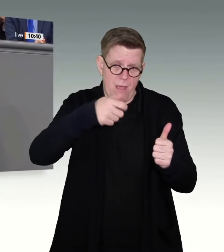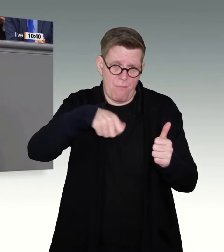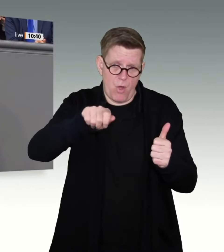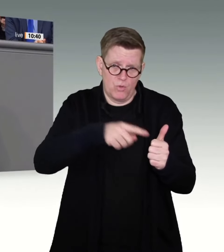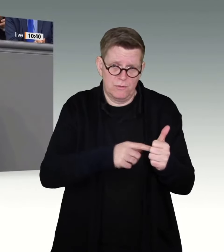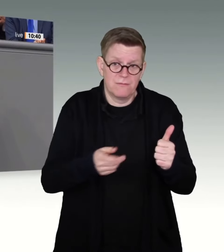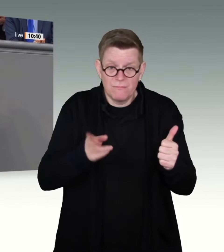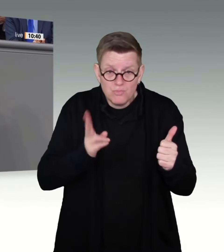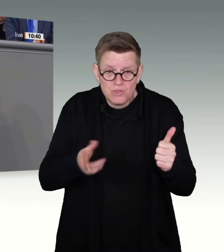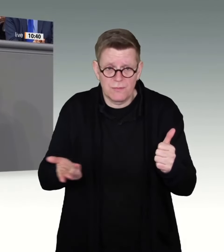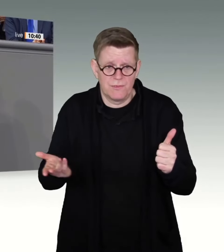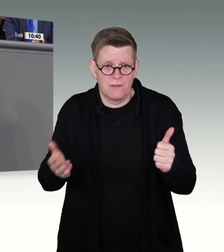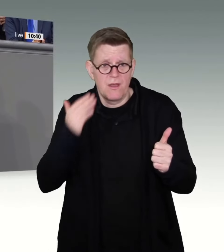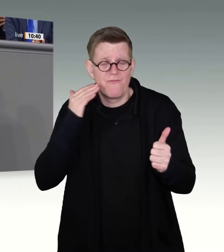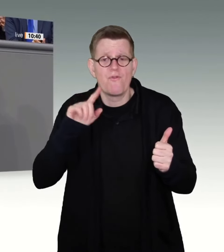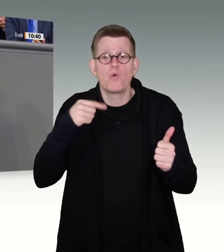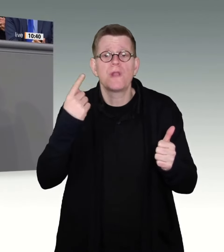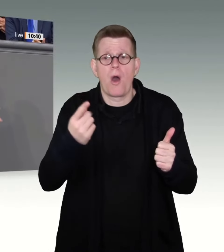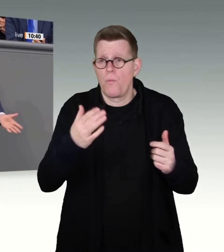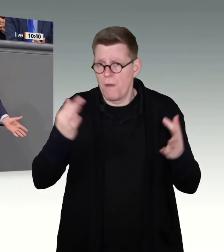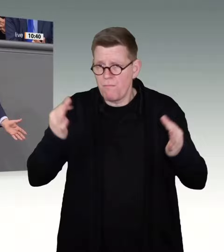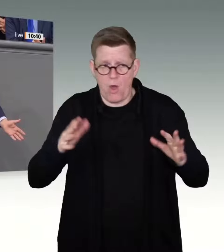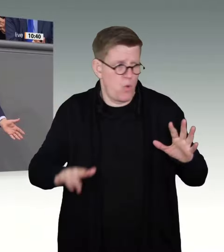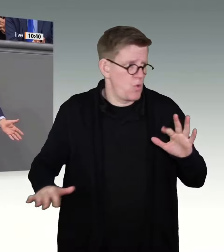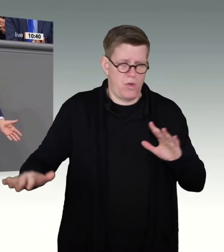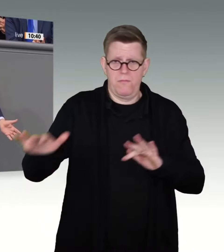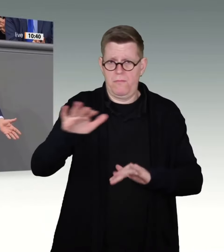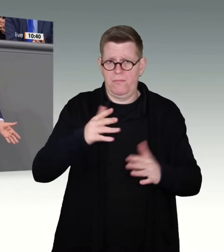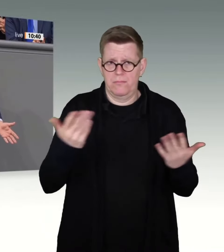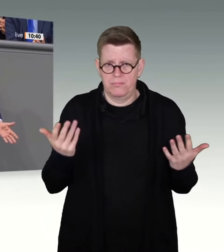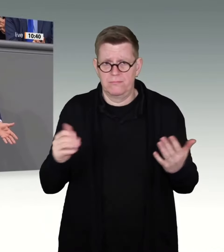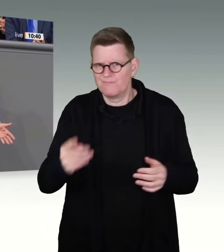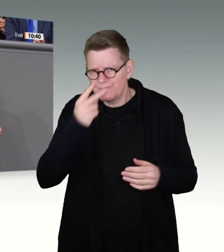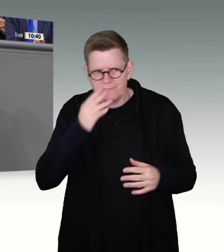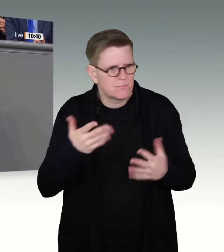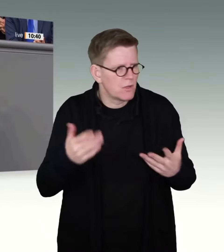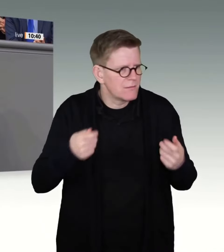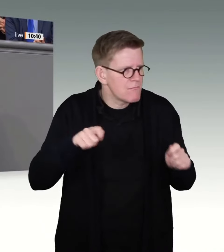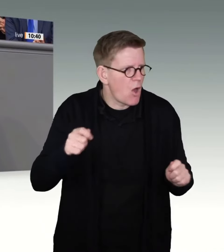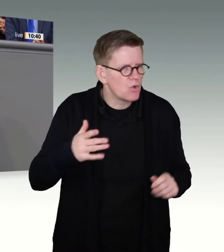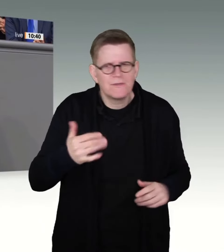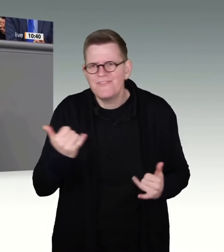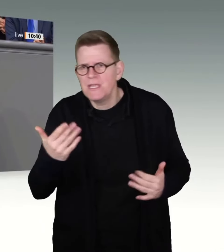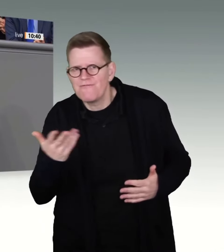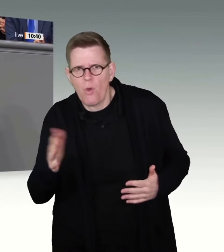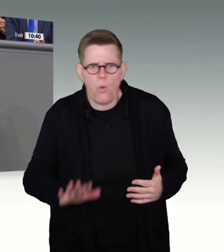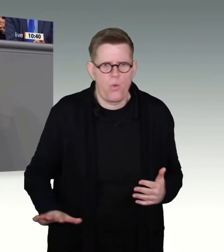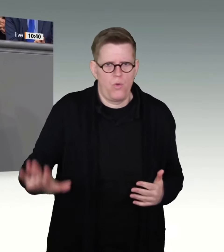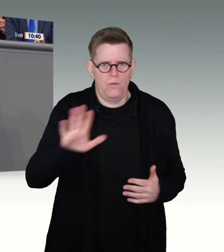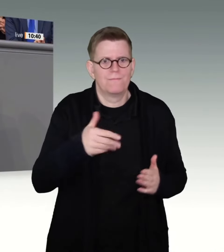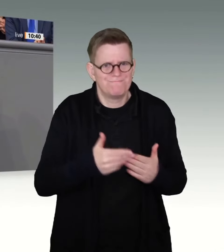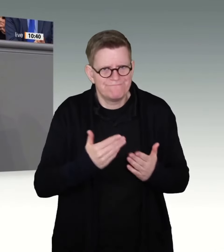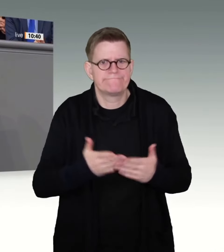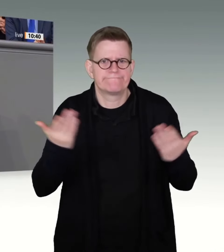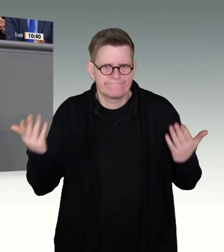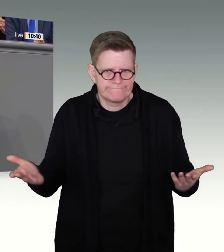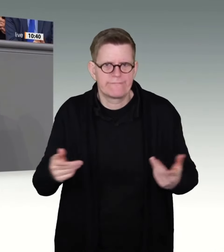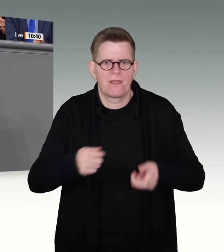ohne Frage. Wohnraum, der gebraucht wird, muss gebaut werden. Deswegen werden wir ins Baugesetzbuch gehen.